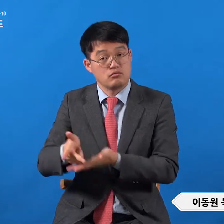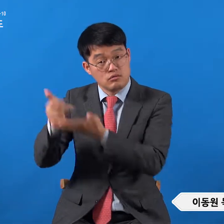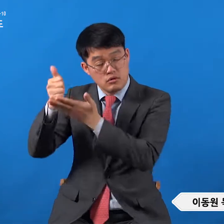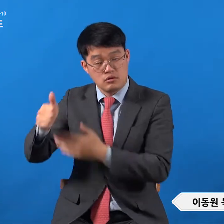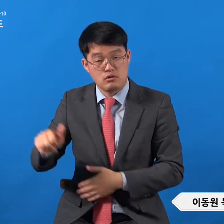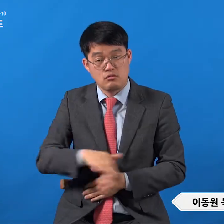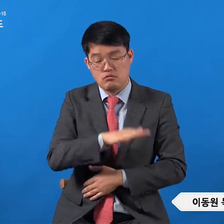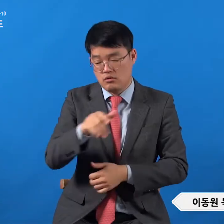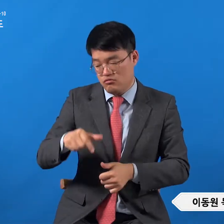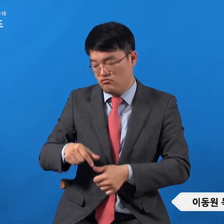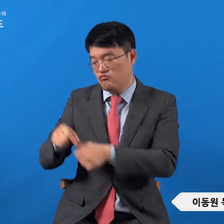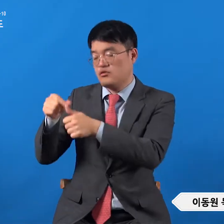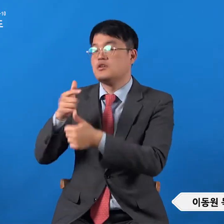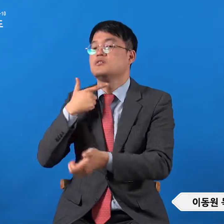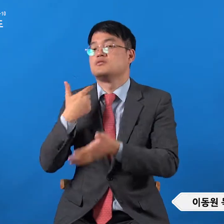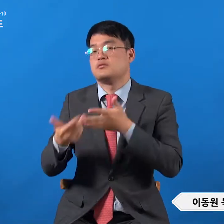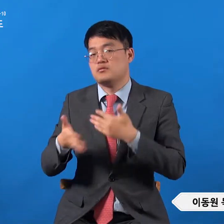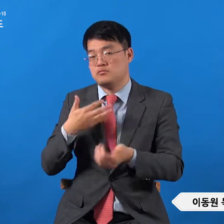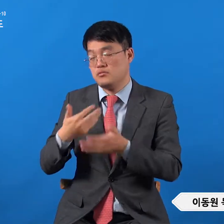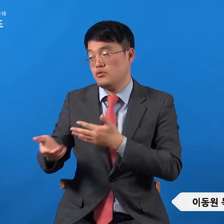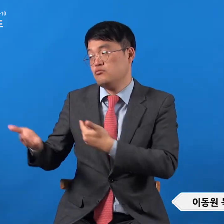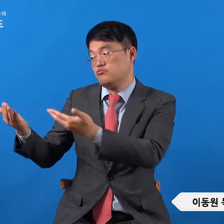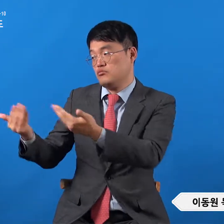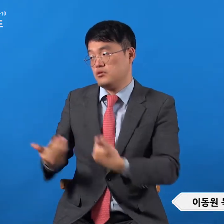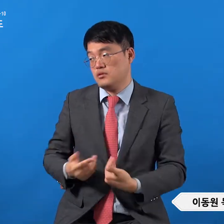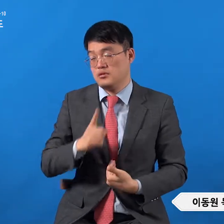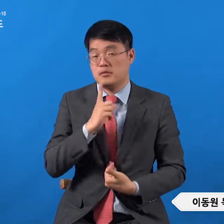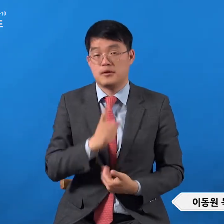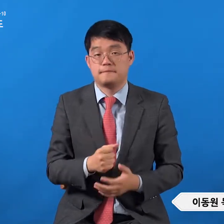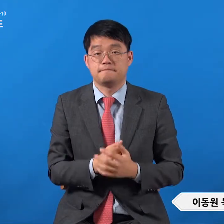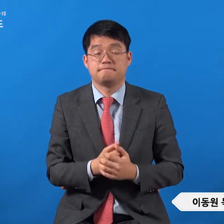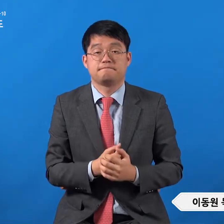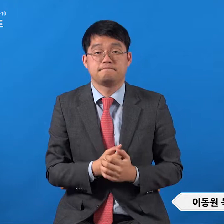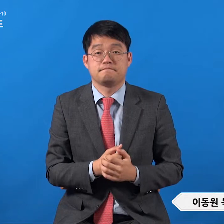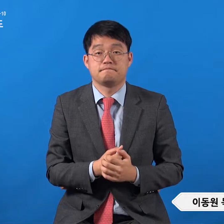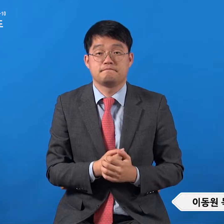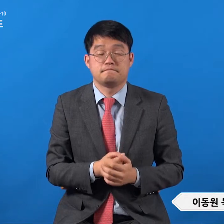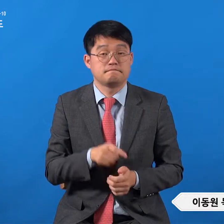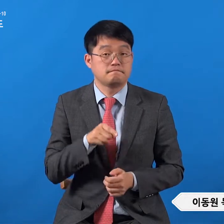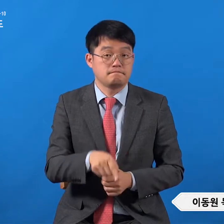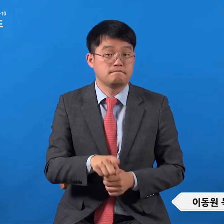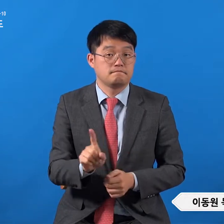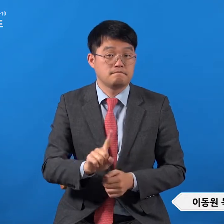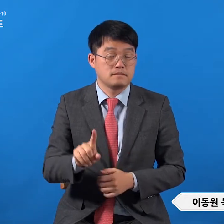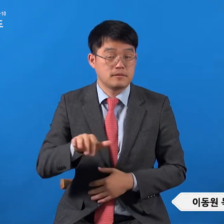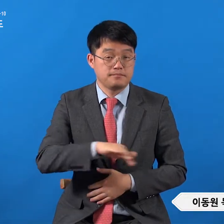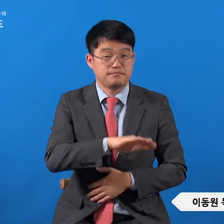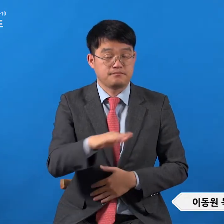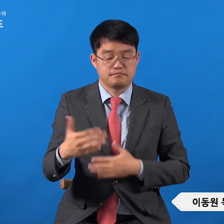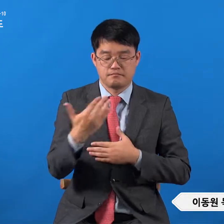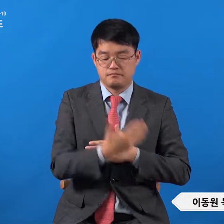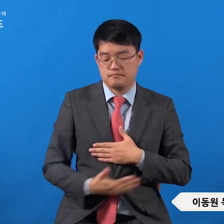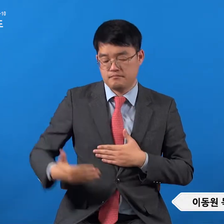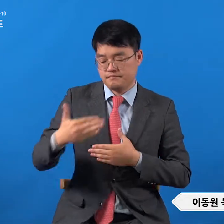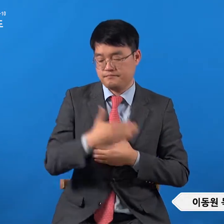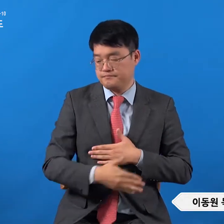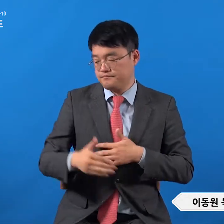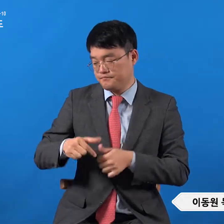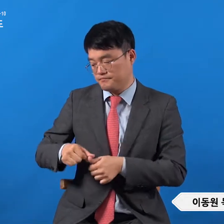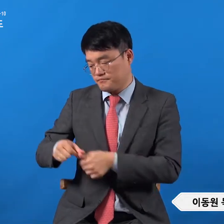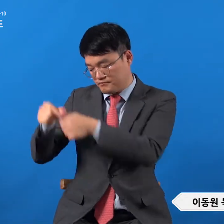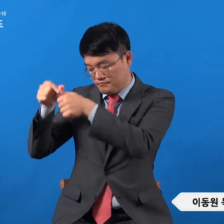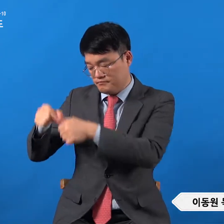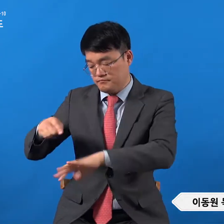주께서 이 구원의 체험을, 건짐의 체험을 우리에게 주신 것입니다. 자, 이것은 육체적인 구원